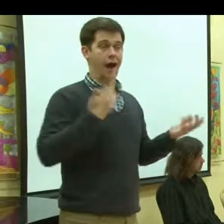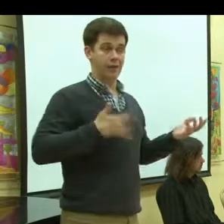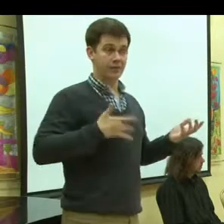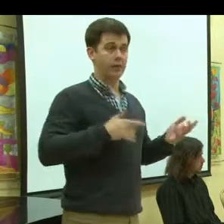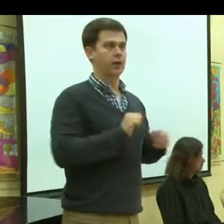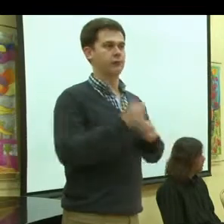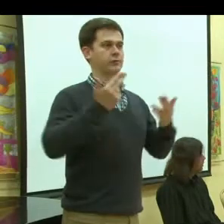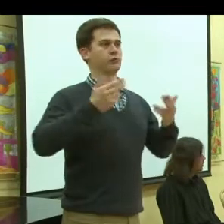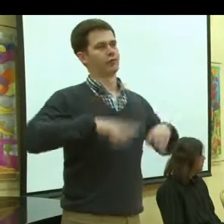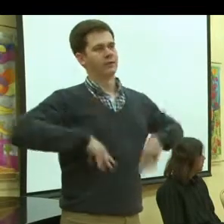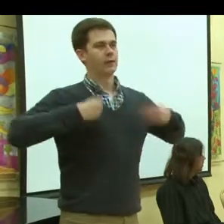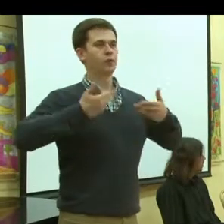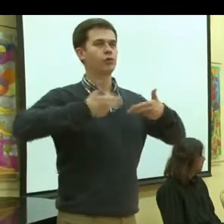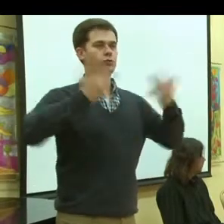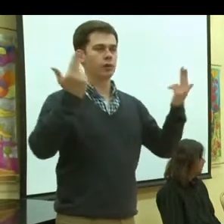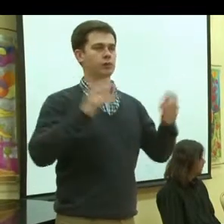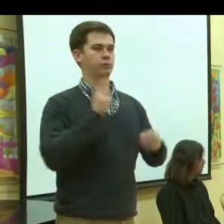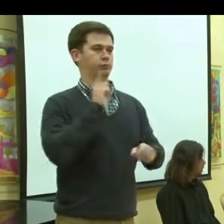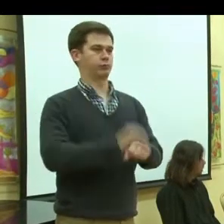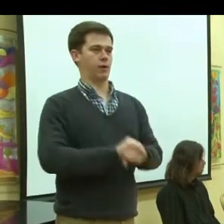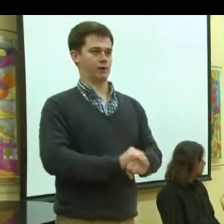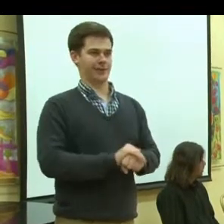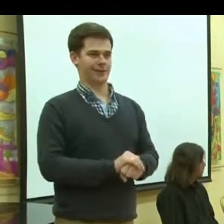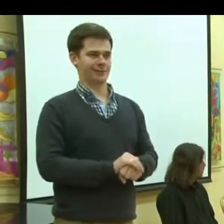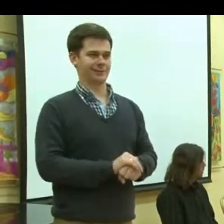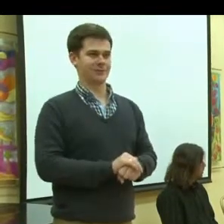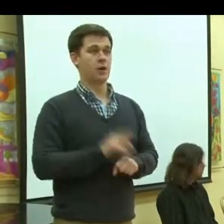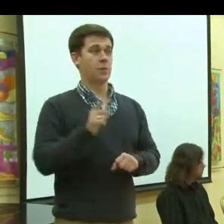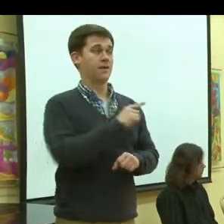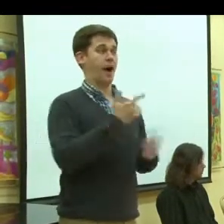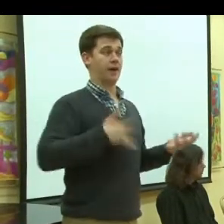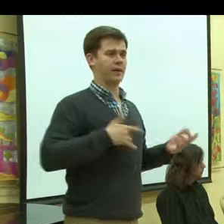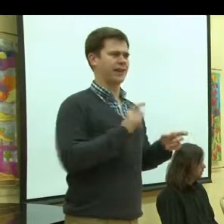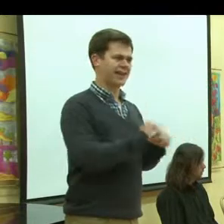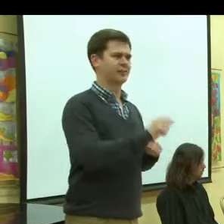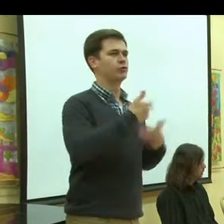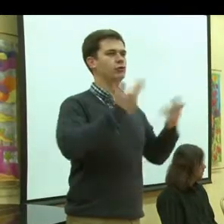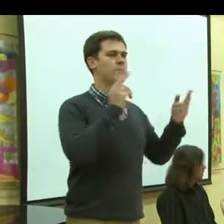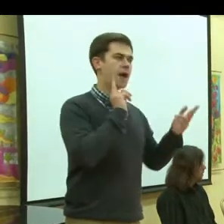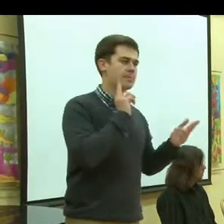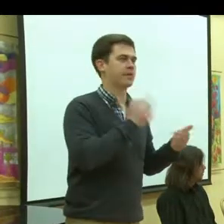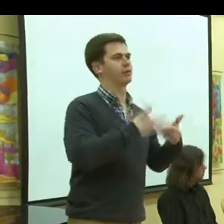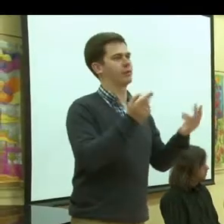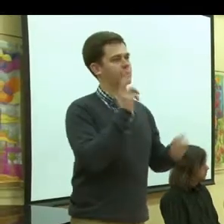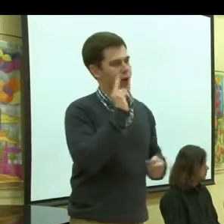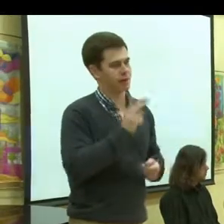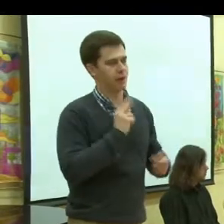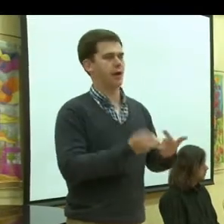Lo festejamos como el día de la madre, el día del amigo, el día del padre. No, oni też mają, tak, Dzień Matki, Dzień Taty. 21 de